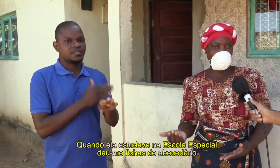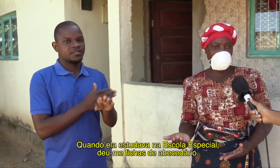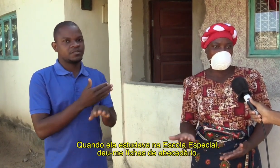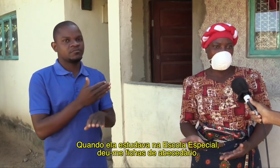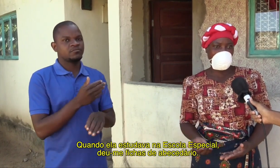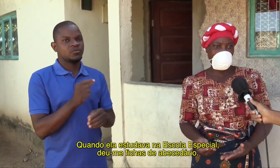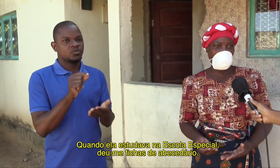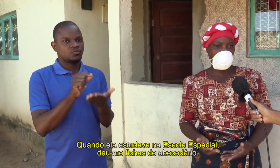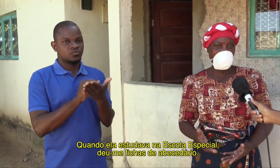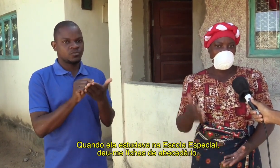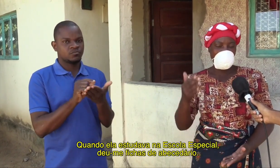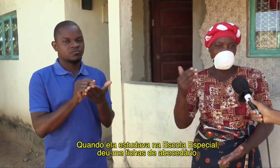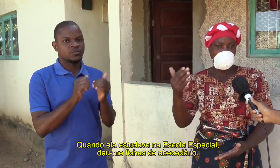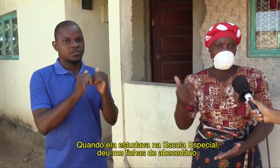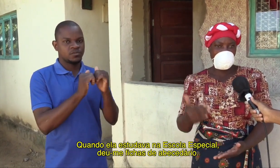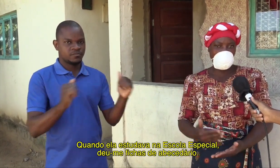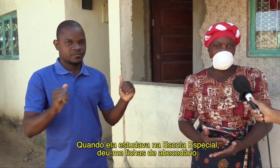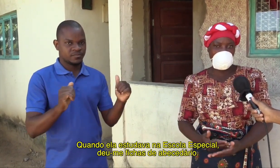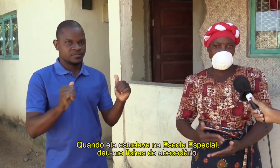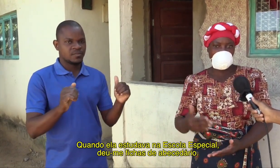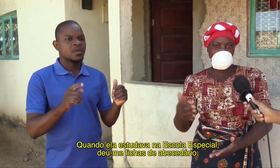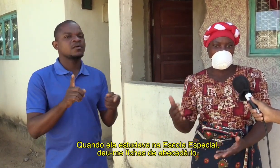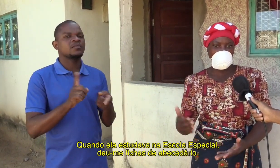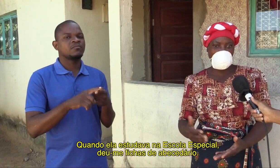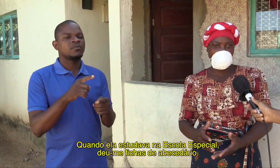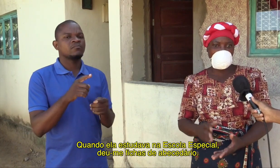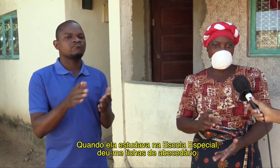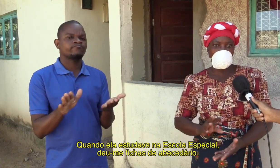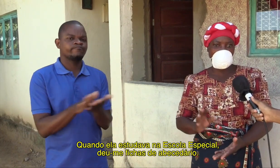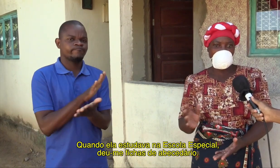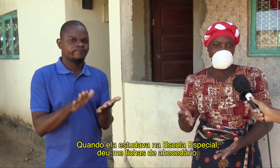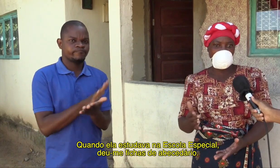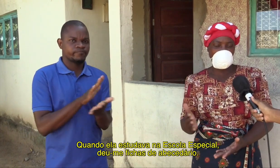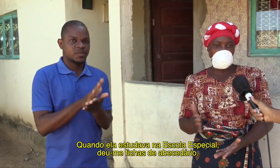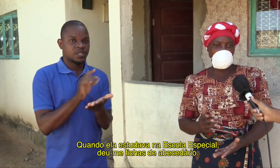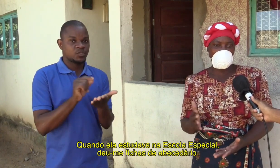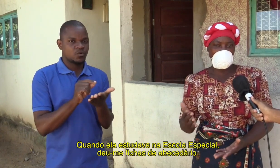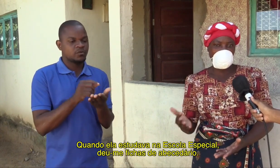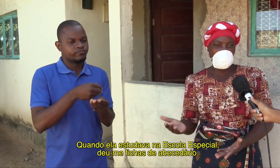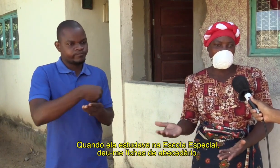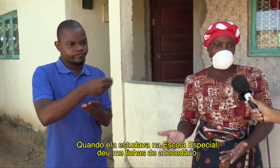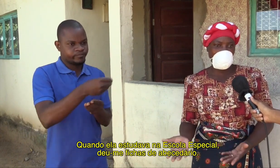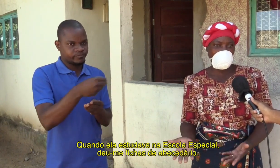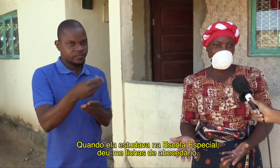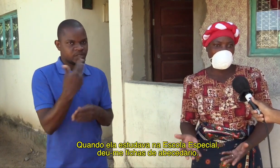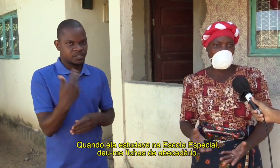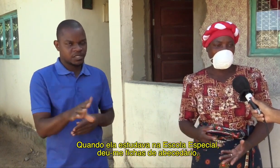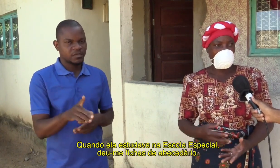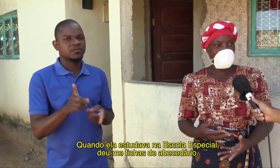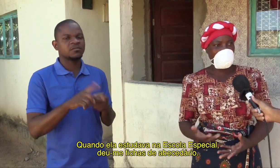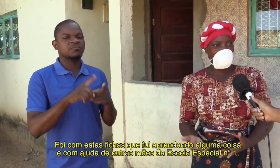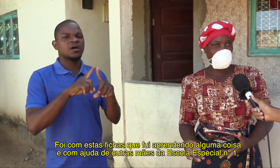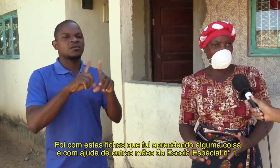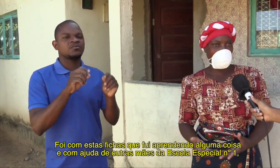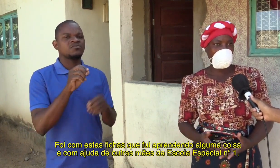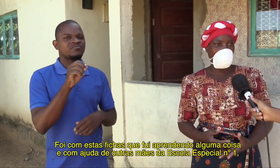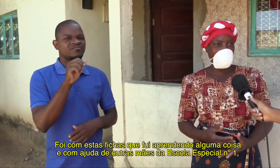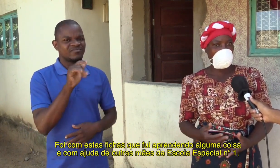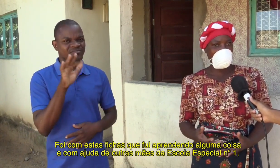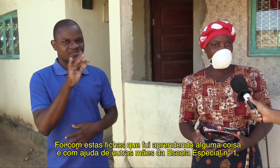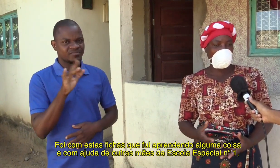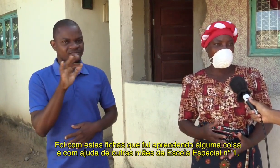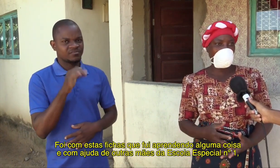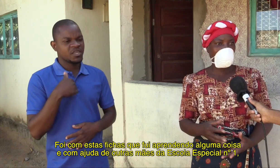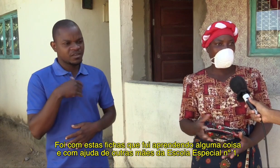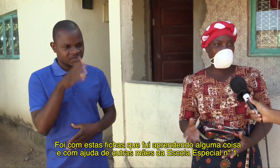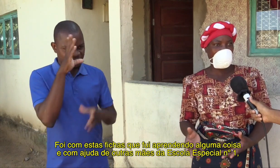estudava na escola especial, tinha me dado aquelas fichas ali de abecedário. Às vezes, é